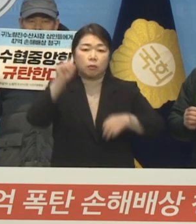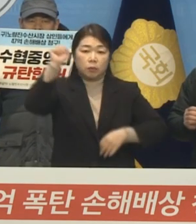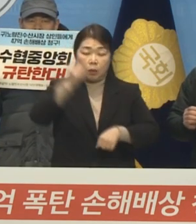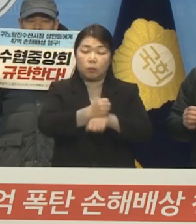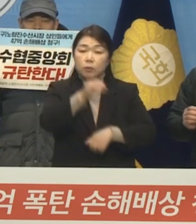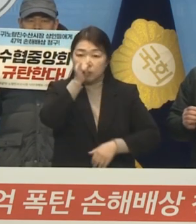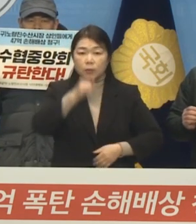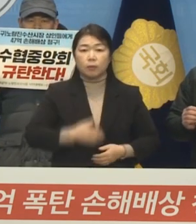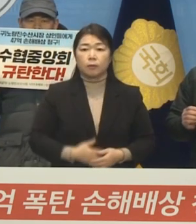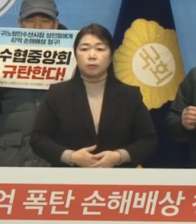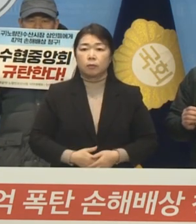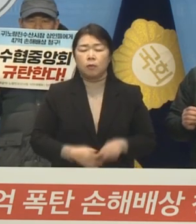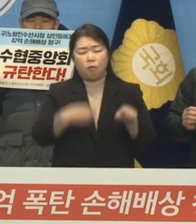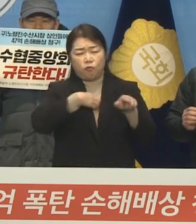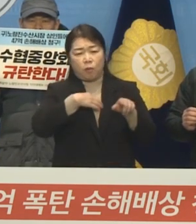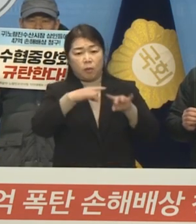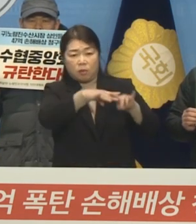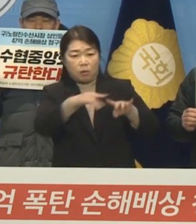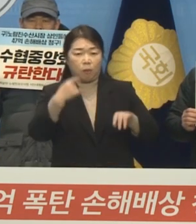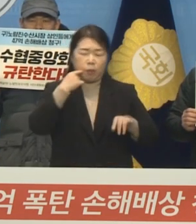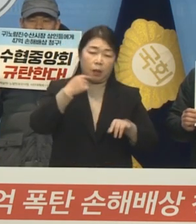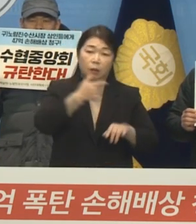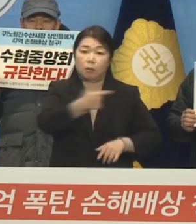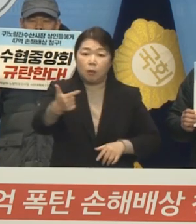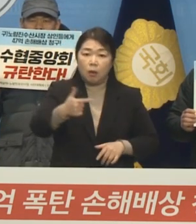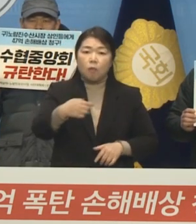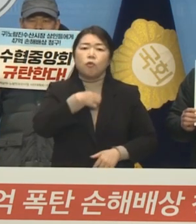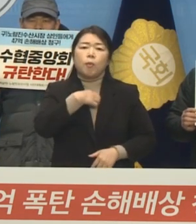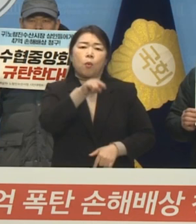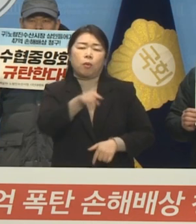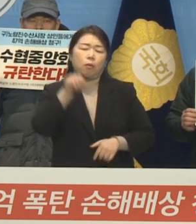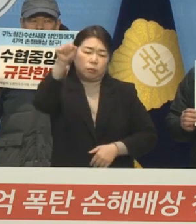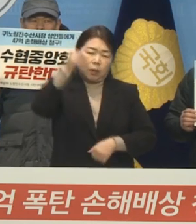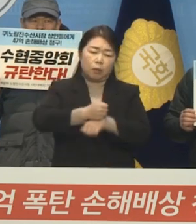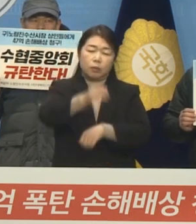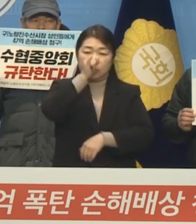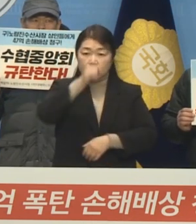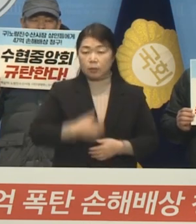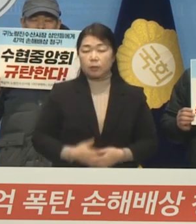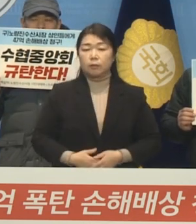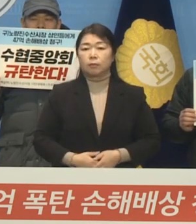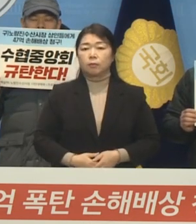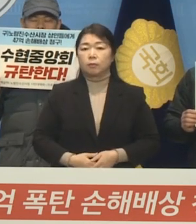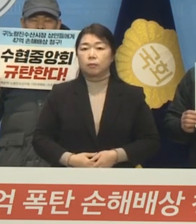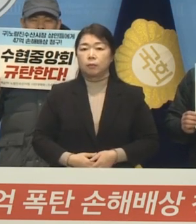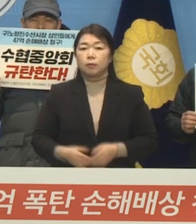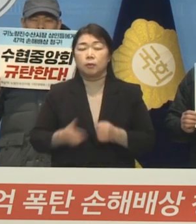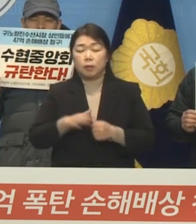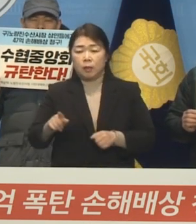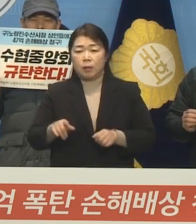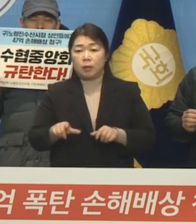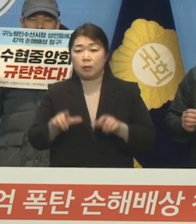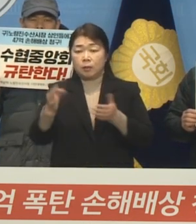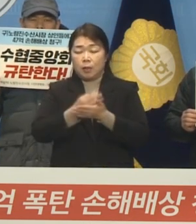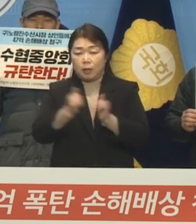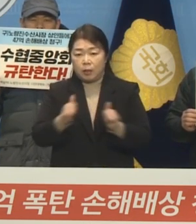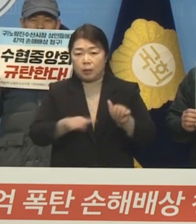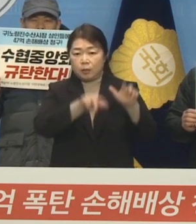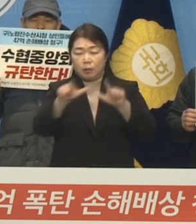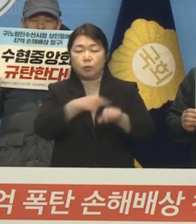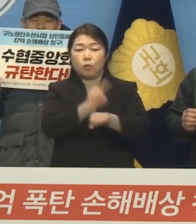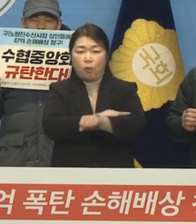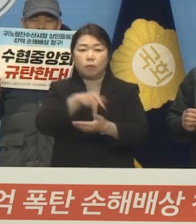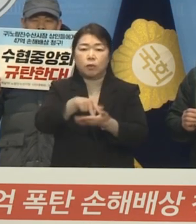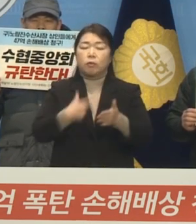버티고 있습니다. 그래서 저희 진보당은 이 노량진 수산시장 이 상인들의 이런 고통과 그리고 생존권이 보장되는 그날까지 늘 함께할